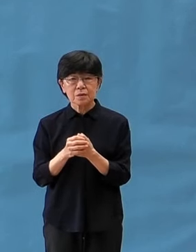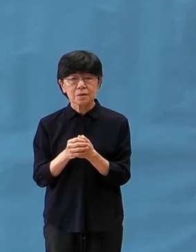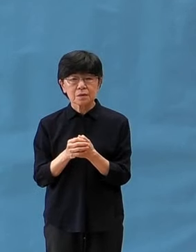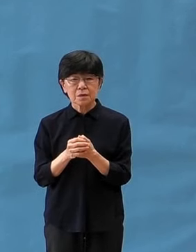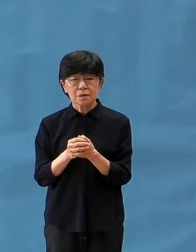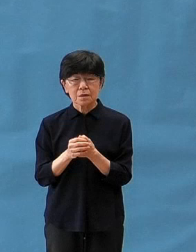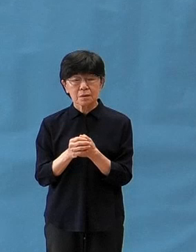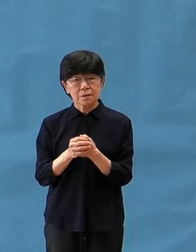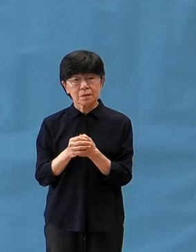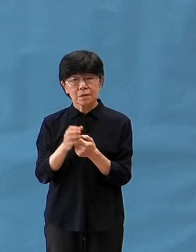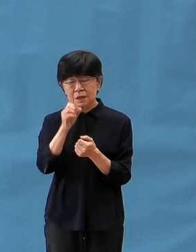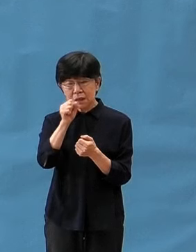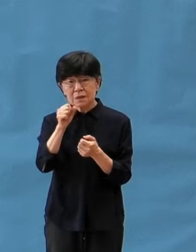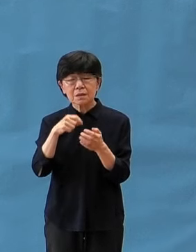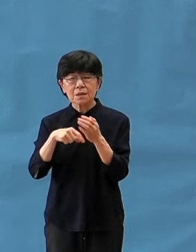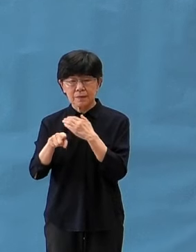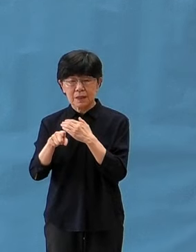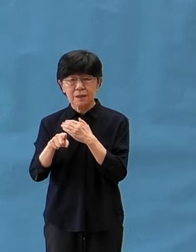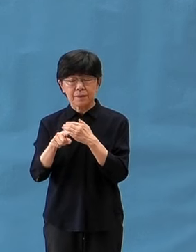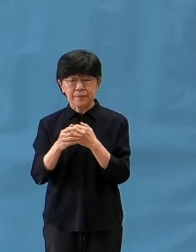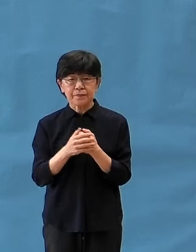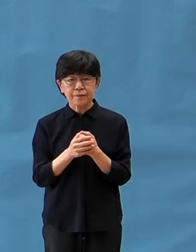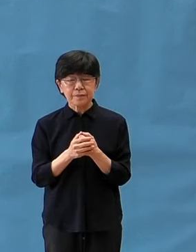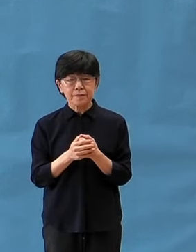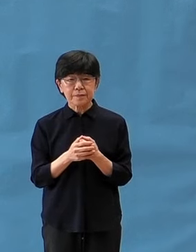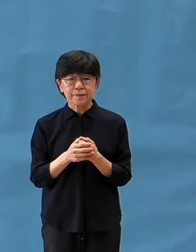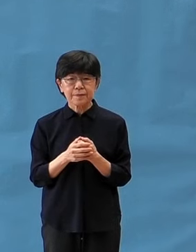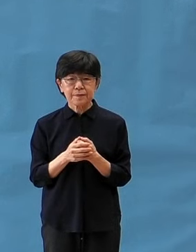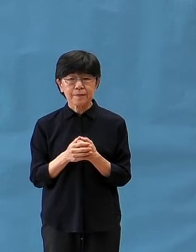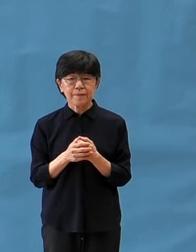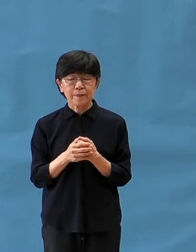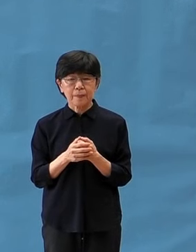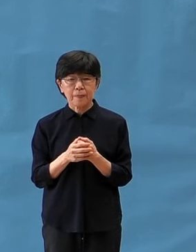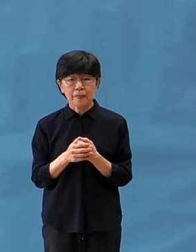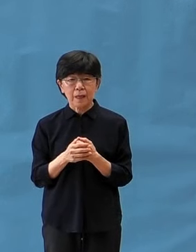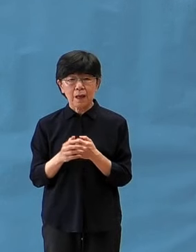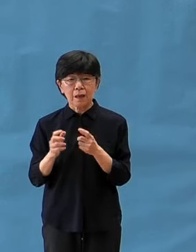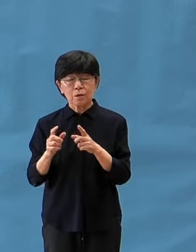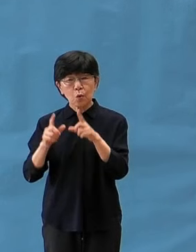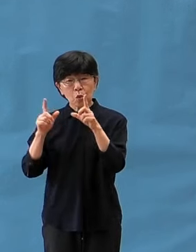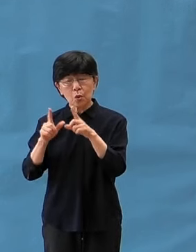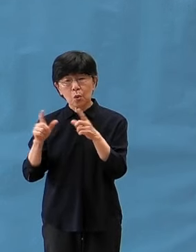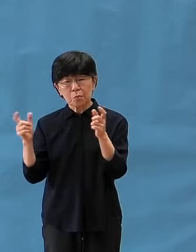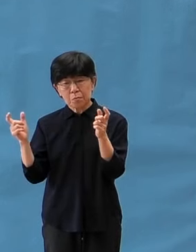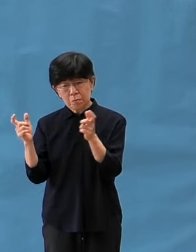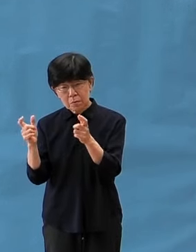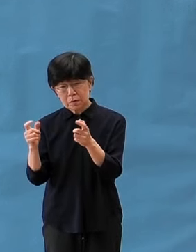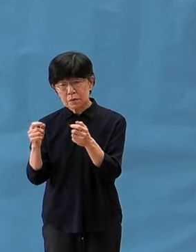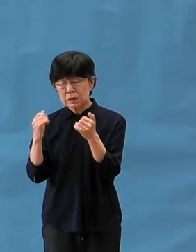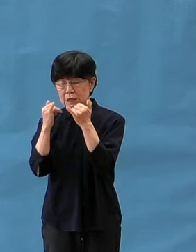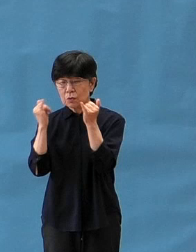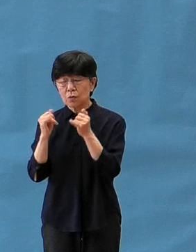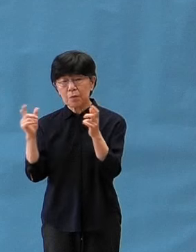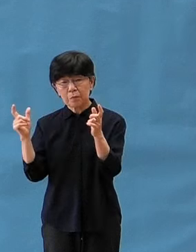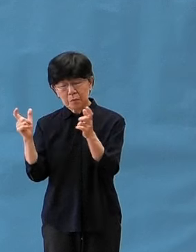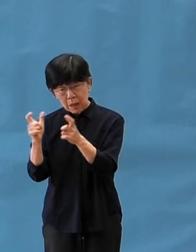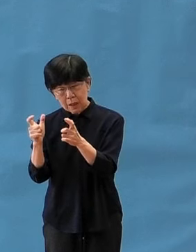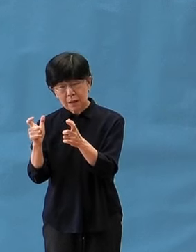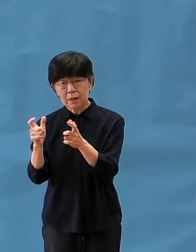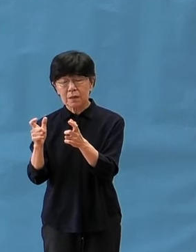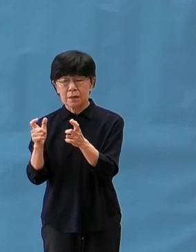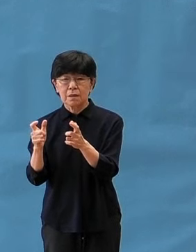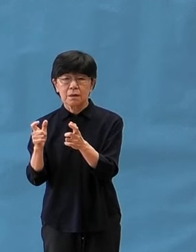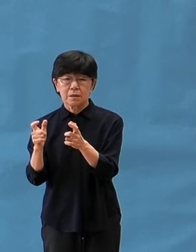その一県庁所在地にしましょうとか言ってるわけじゃないんだから、東京一極集中の緩和なわけです。超過密の緩和